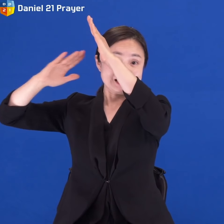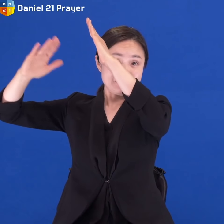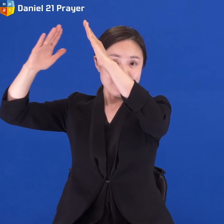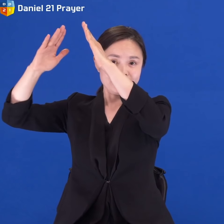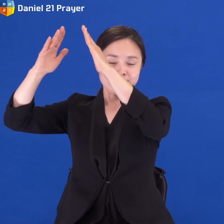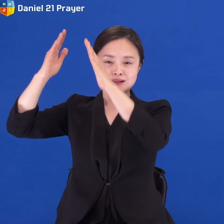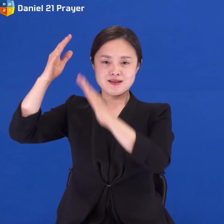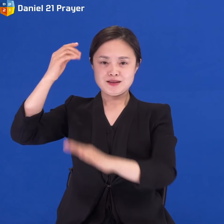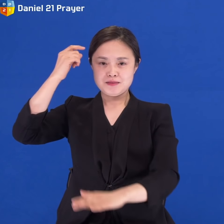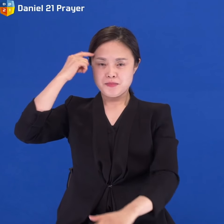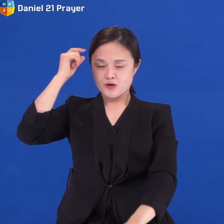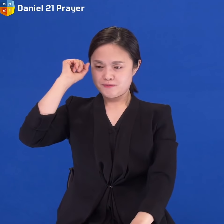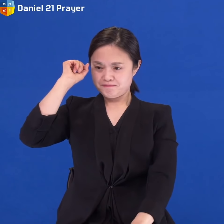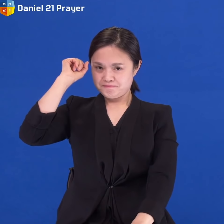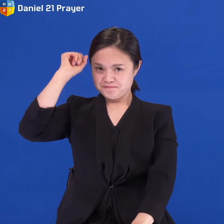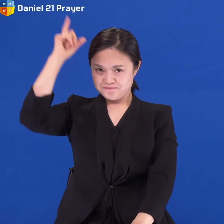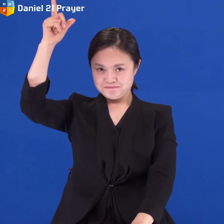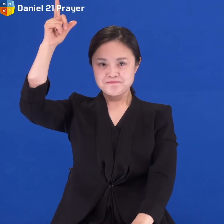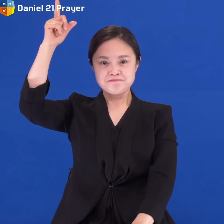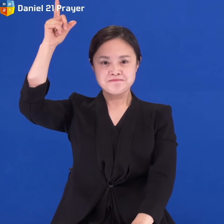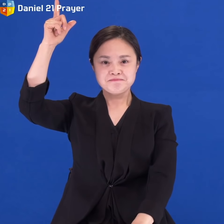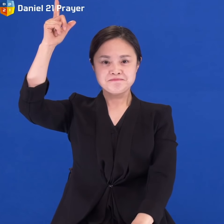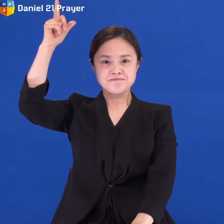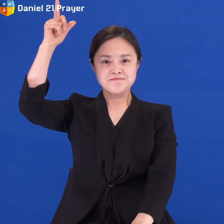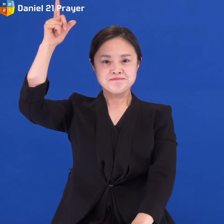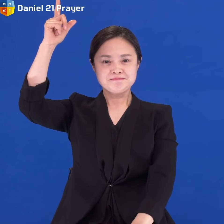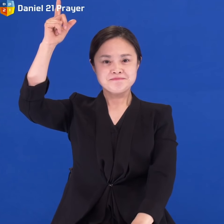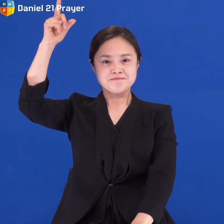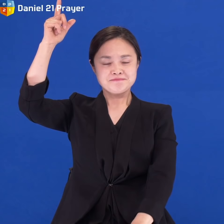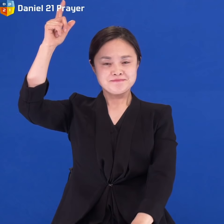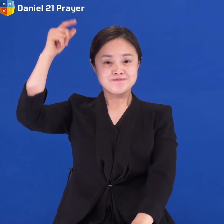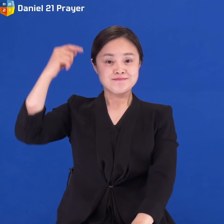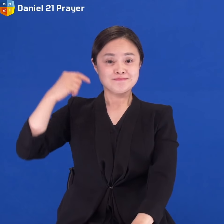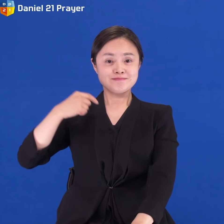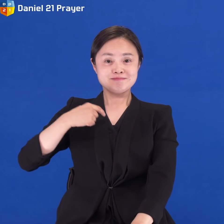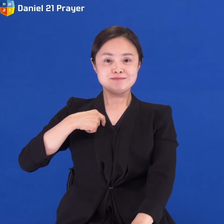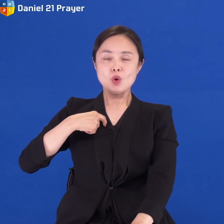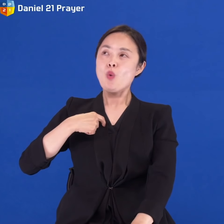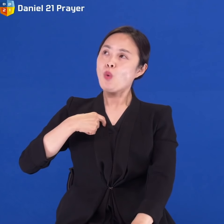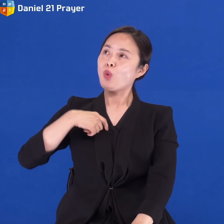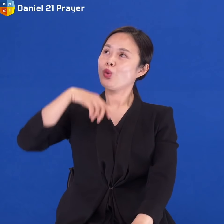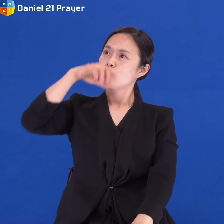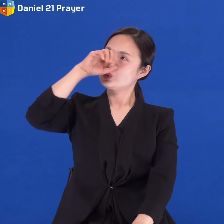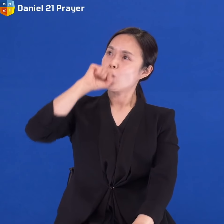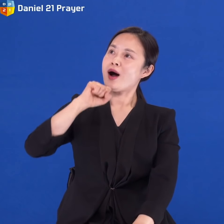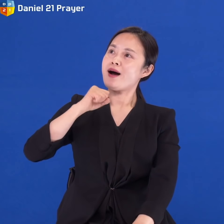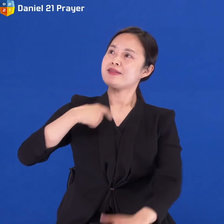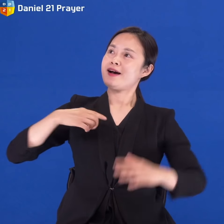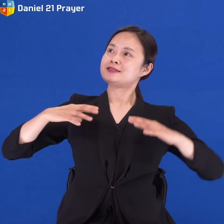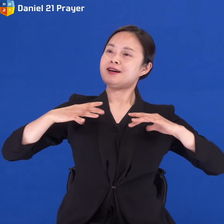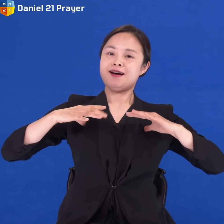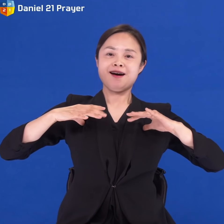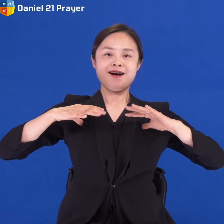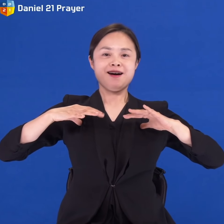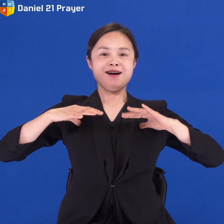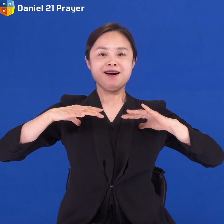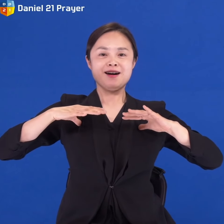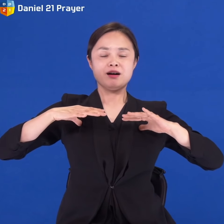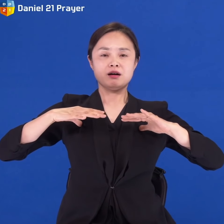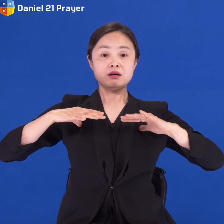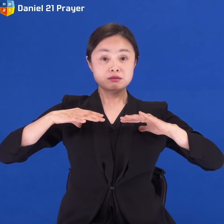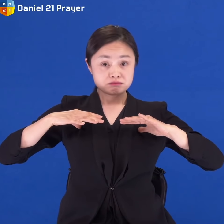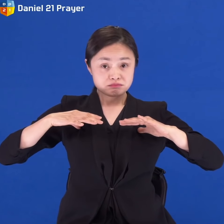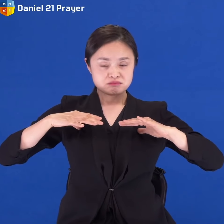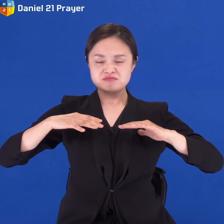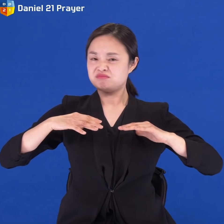제가 더 가면을 확실하게 쓰고 반전의 인생에 유익한 것인 줄 알았습니다. 절대 아닙니다.